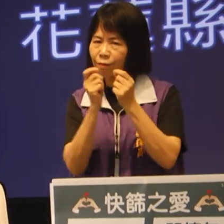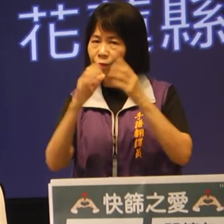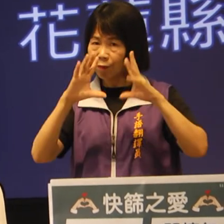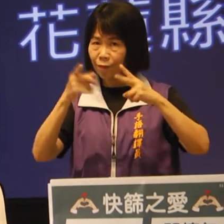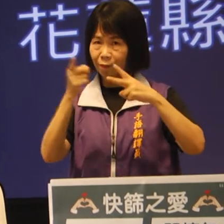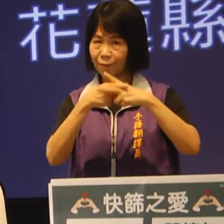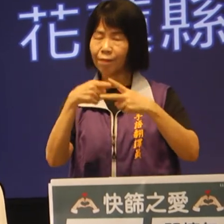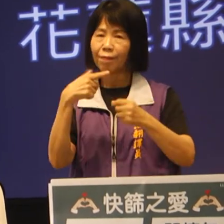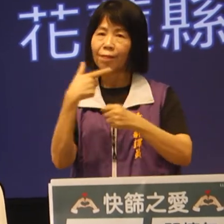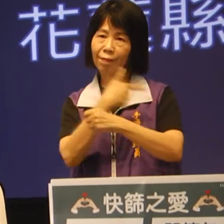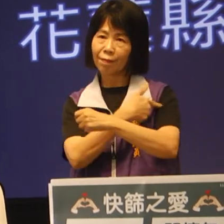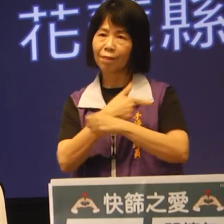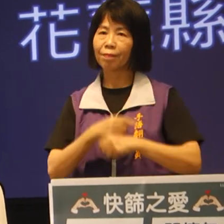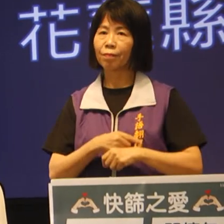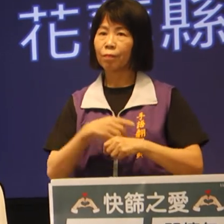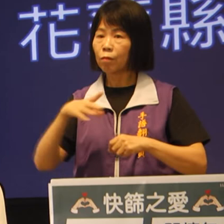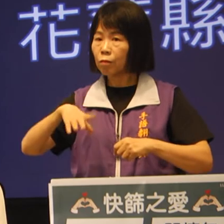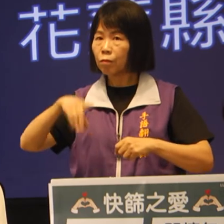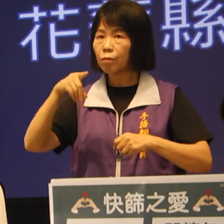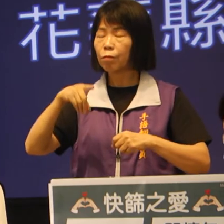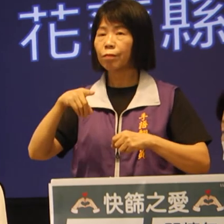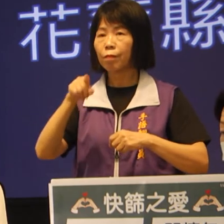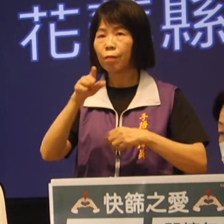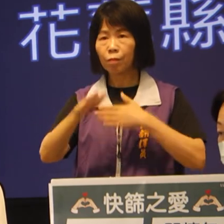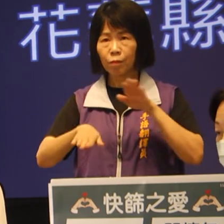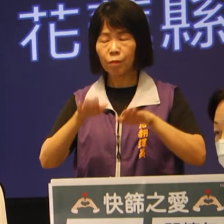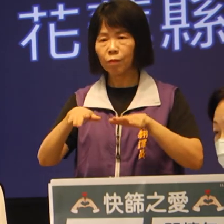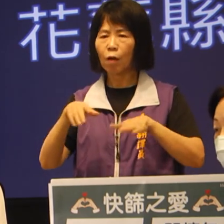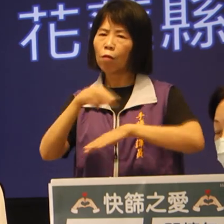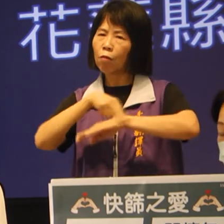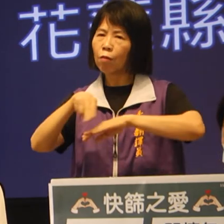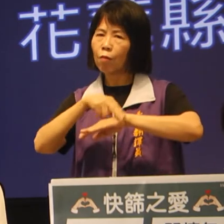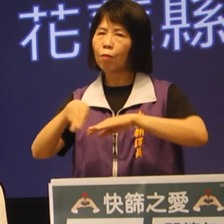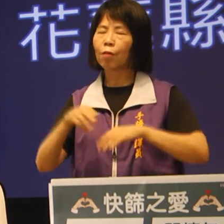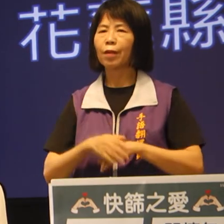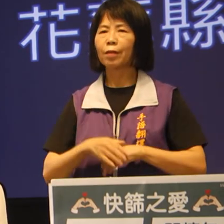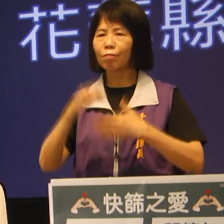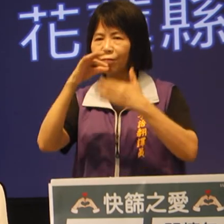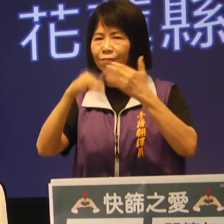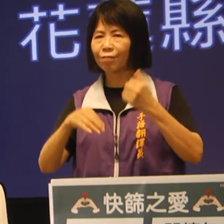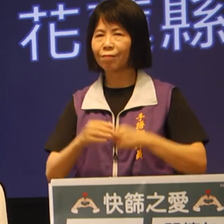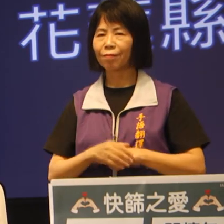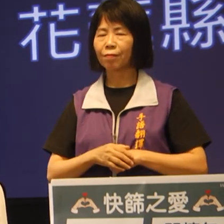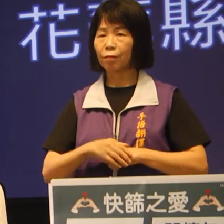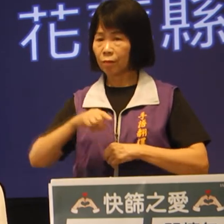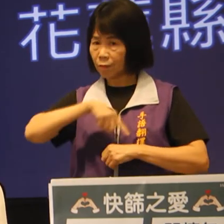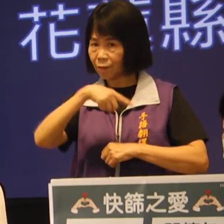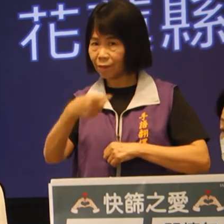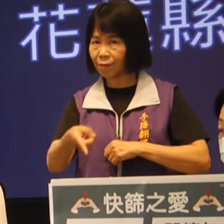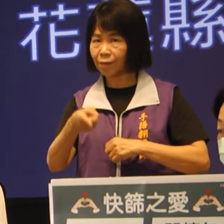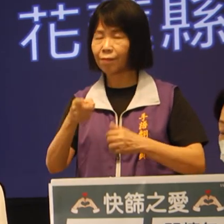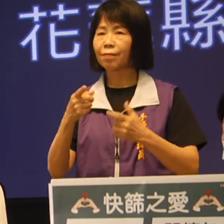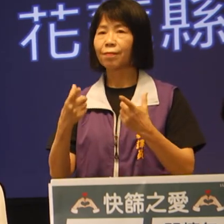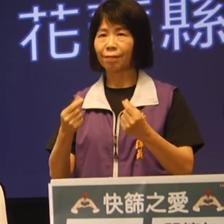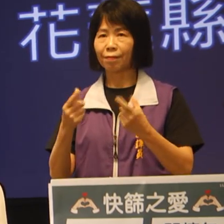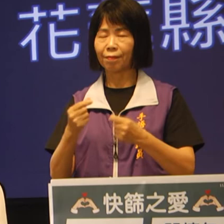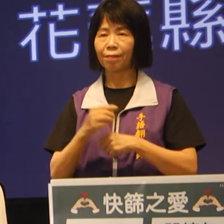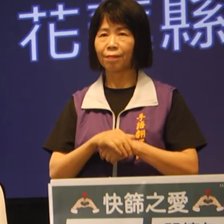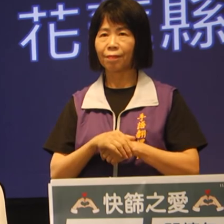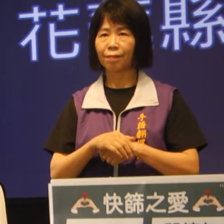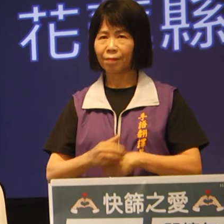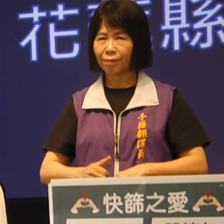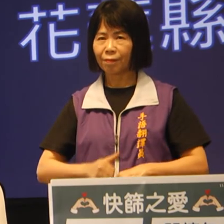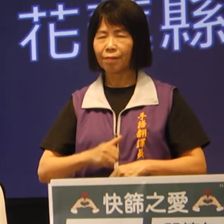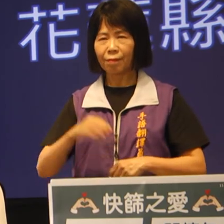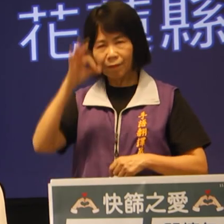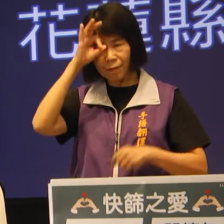打。那这是初步对幼儿园的一个规划的一个原则，那我们后续呢也会是实际